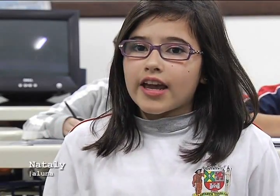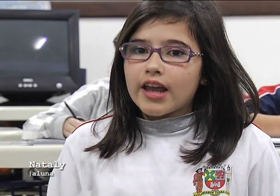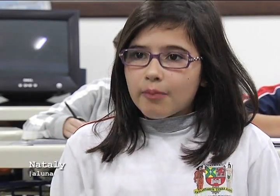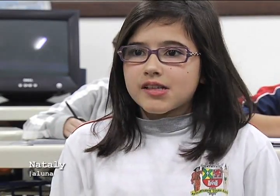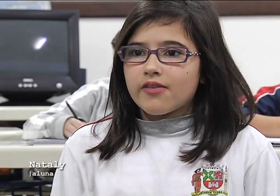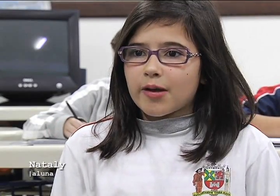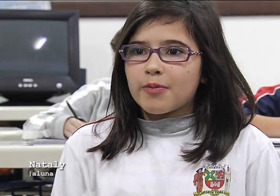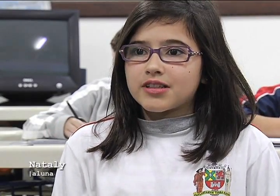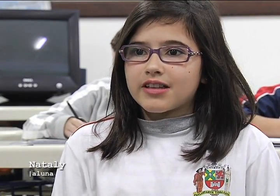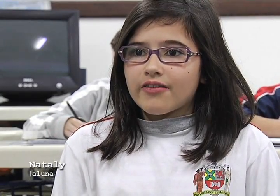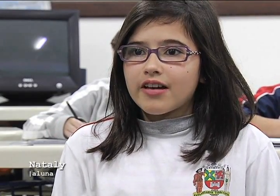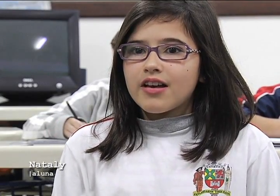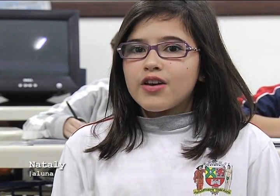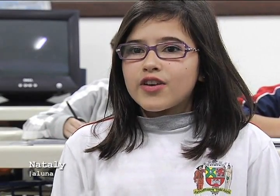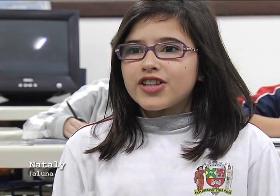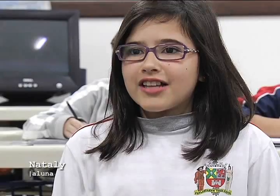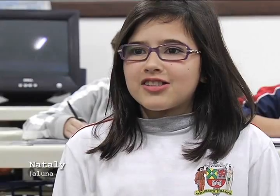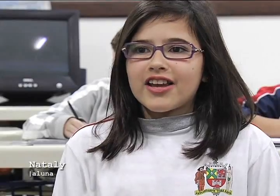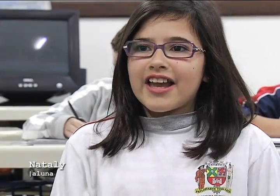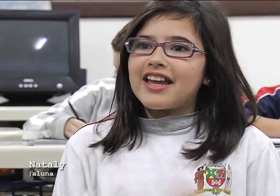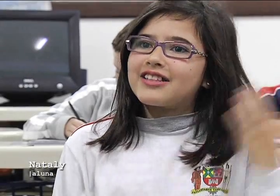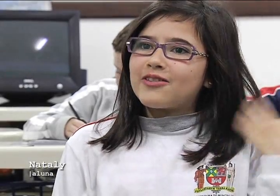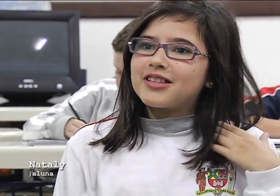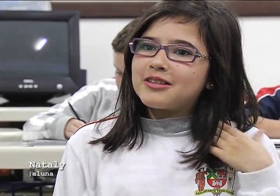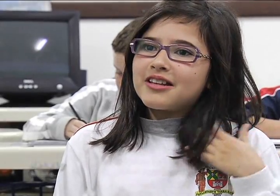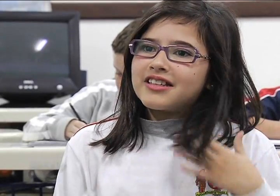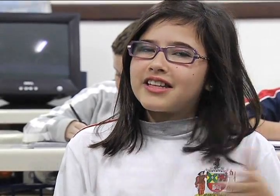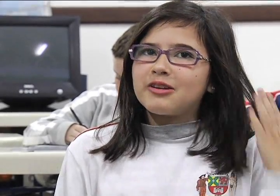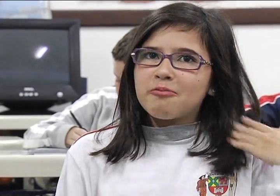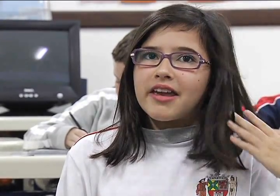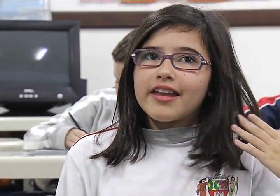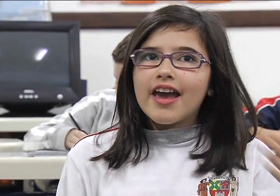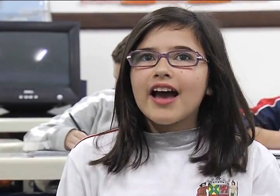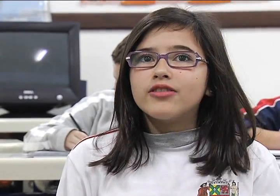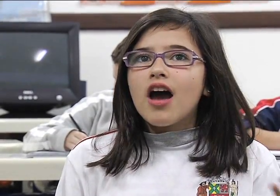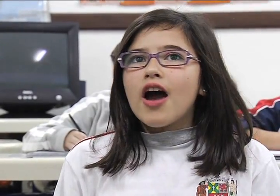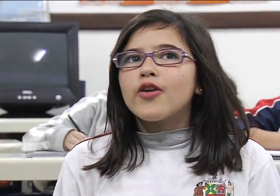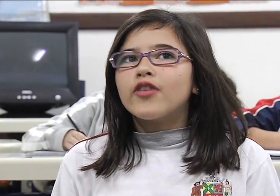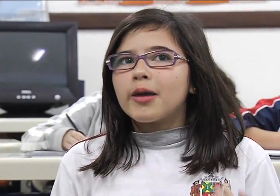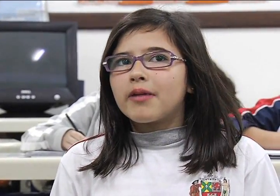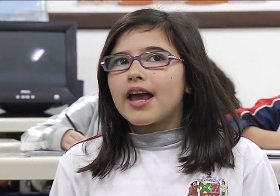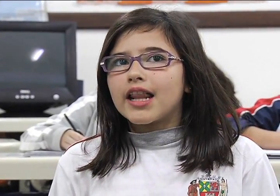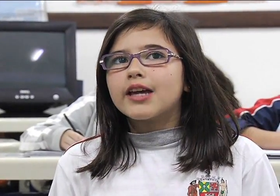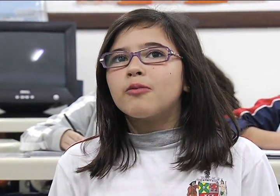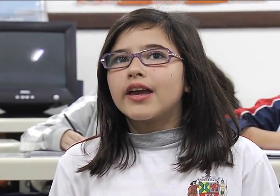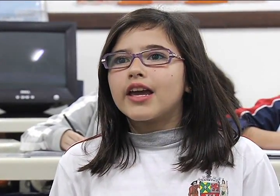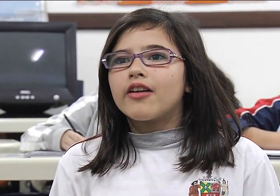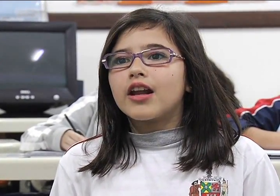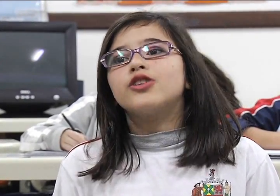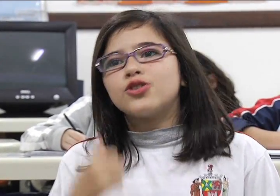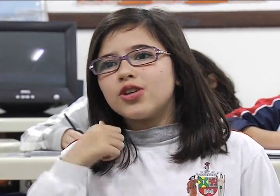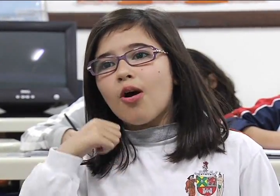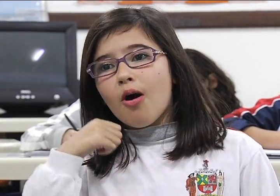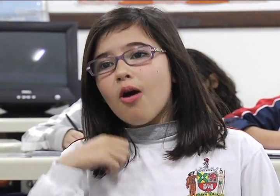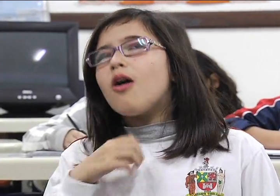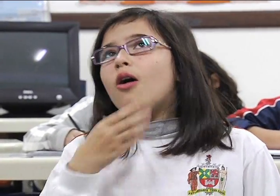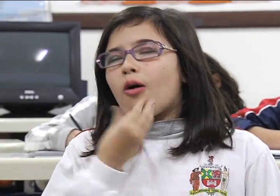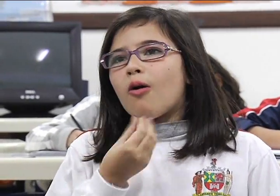ela pensava que a porta estava fechada. Aí ela estava entrando no banheiro errado. Aí eu falei para ela que o banheiro era de